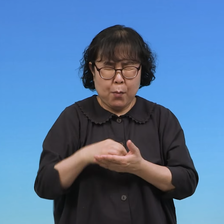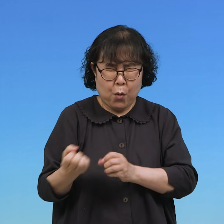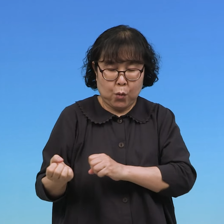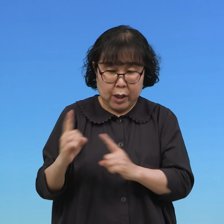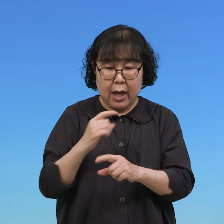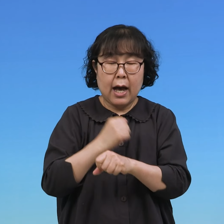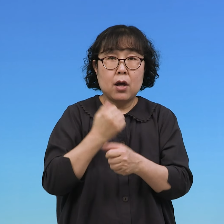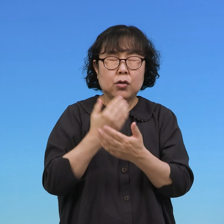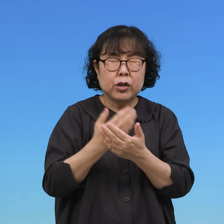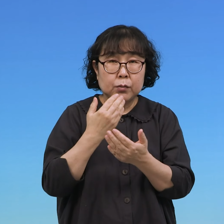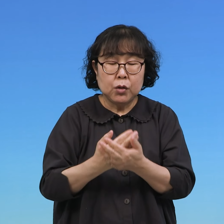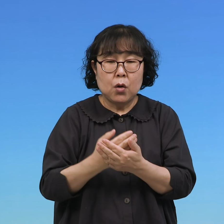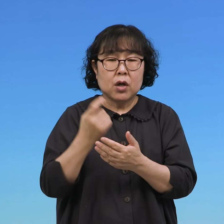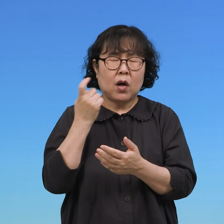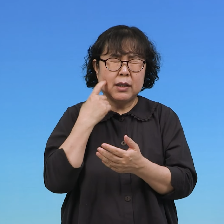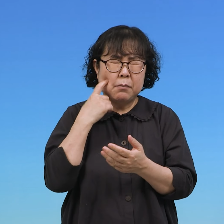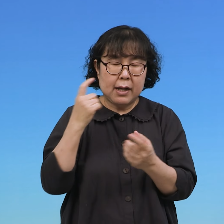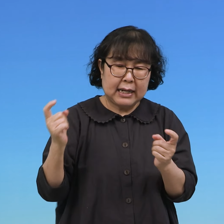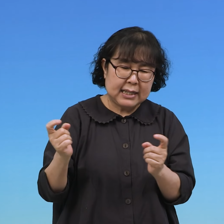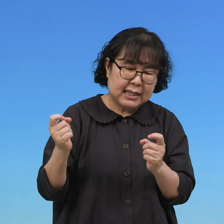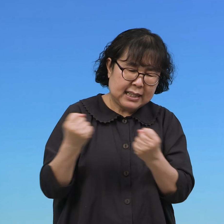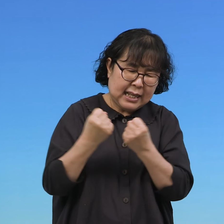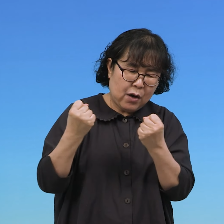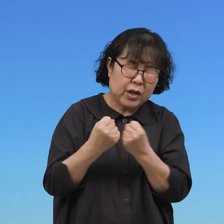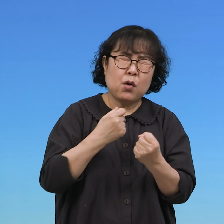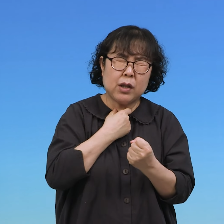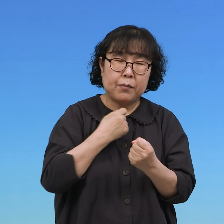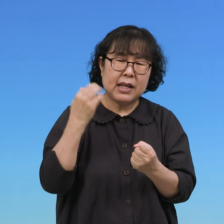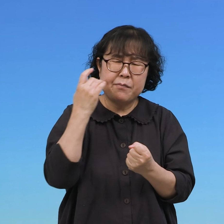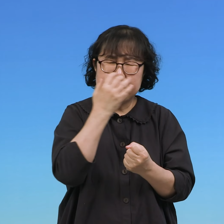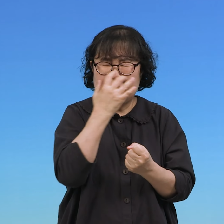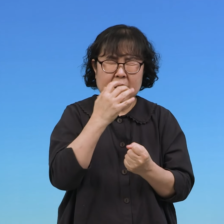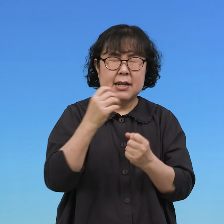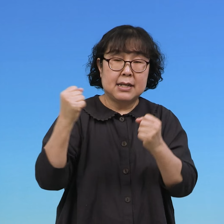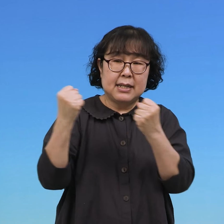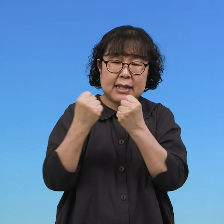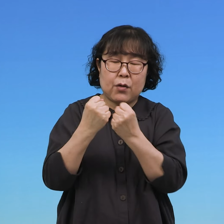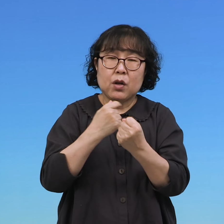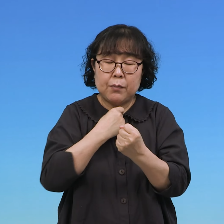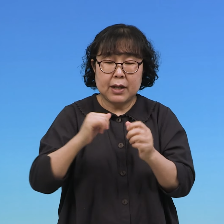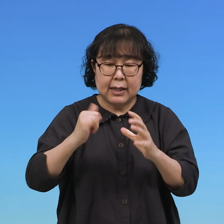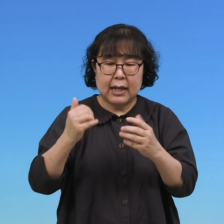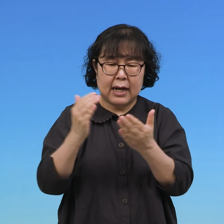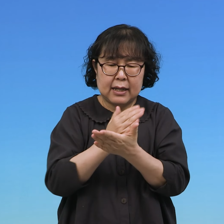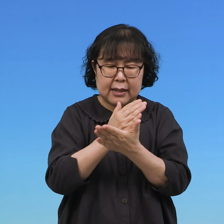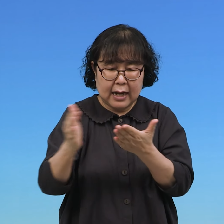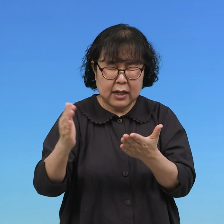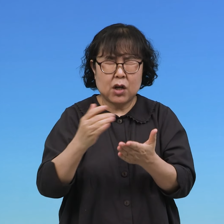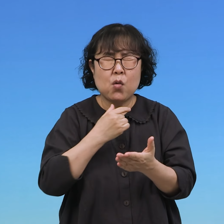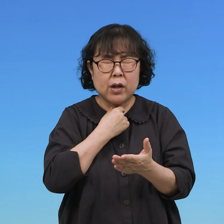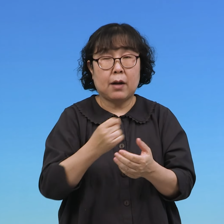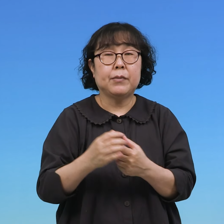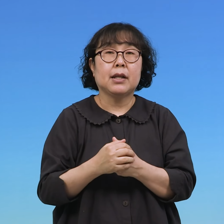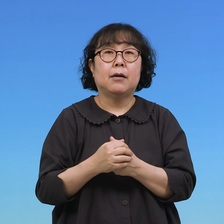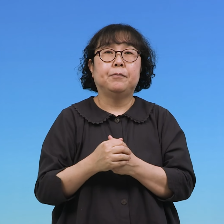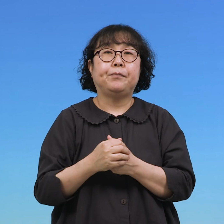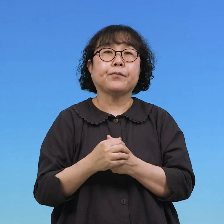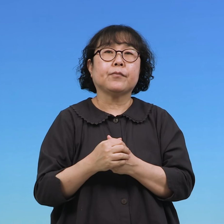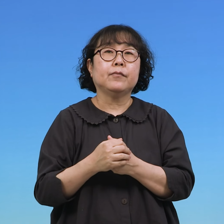거짓과 싸우기를 원합니다. 음란한 것과 싸우기를 원합니다. 세상과 구별되기를 원합니다. 교회가